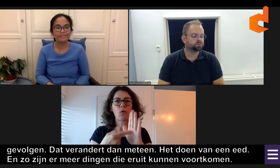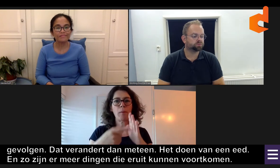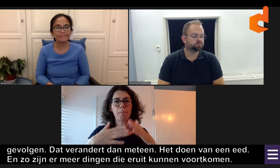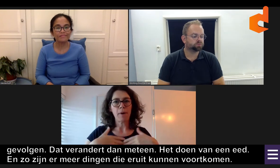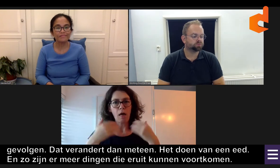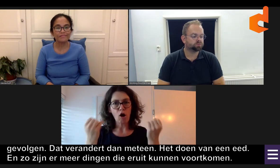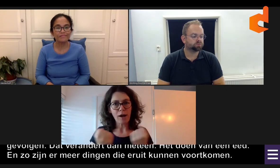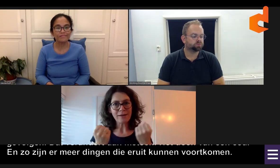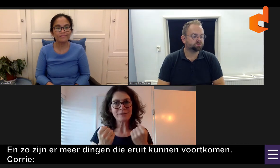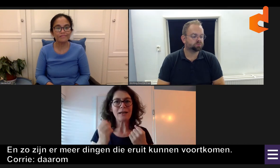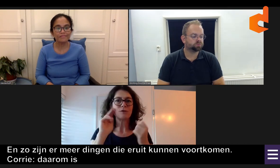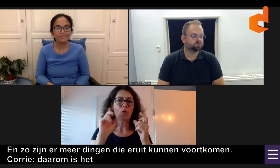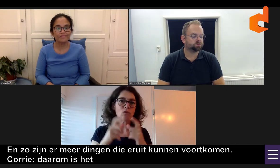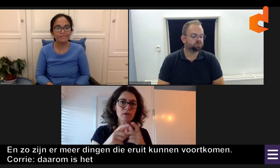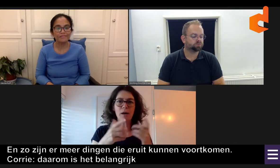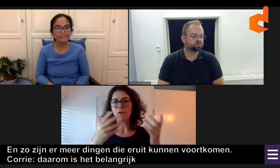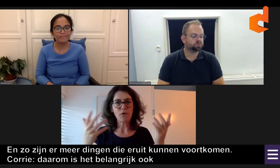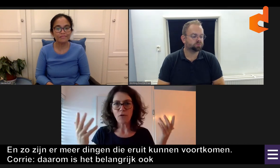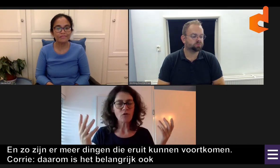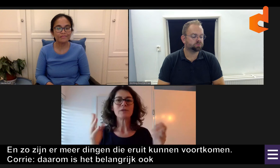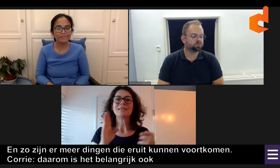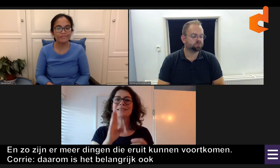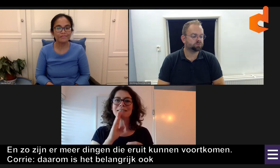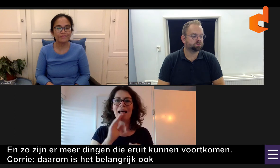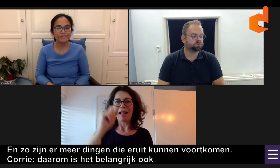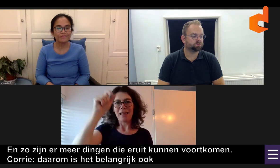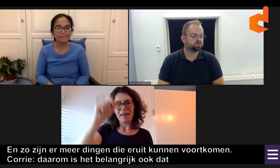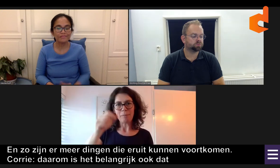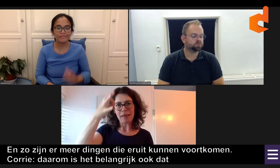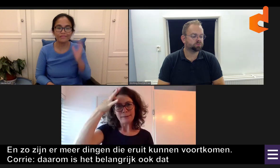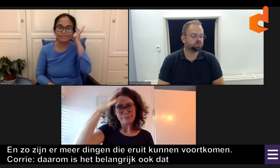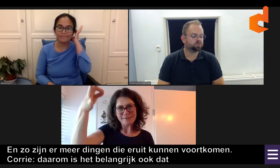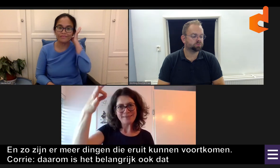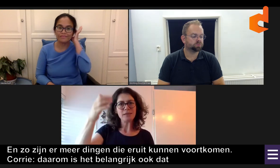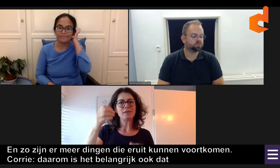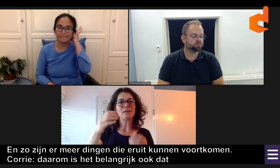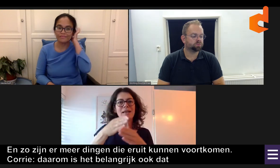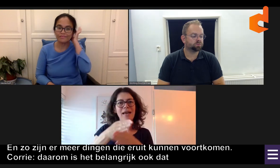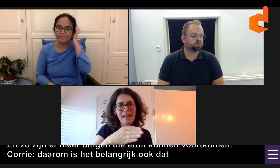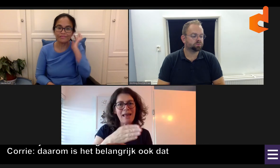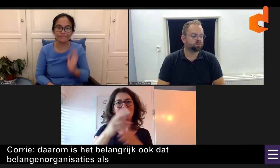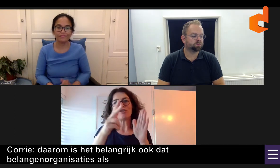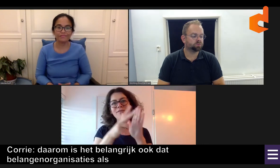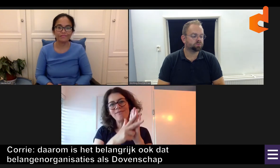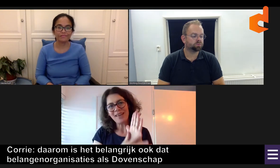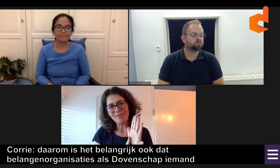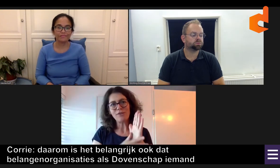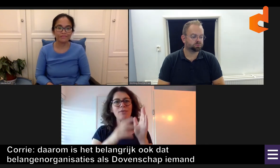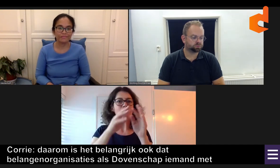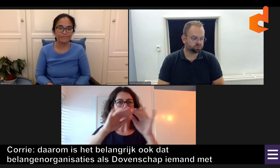Daarom is het dus belangrijk ook, dat belangenorganisaties zoals bijvoorbeeld Doofschap, dat er iemand is met expertise, hè, die